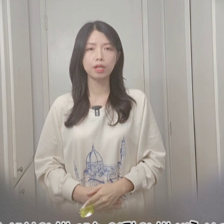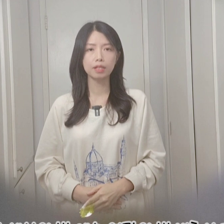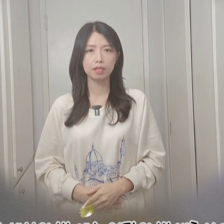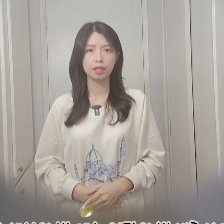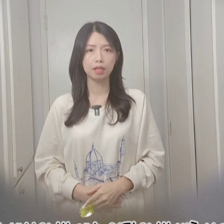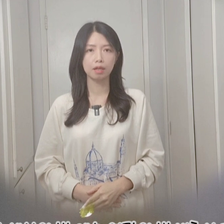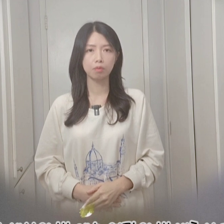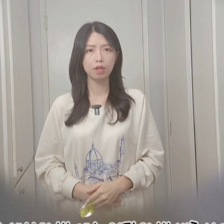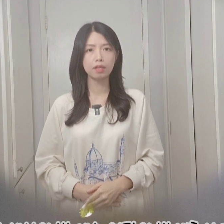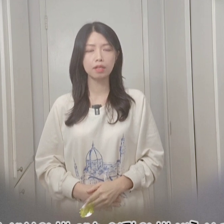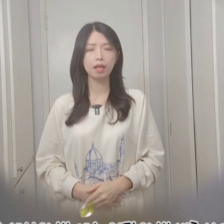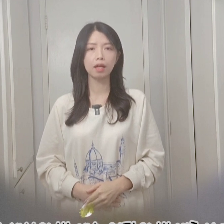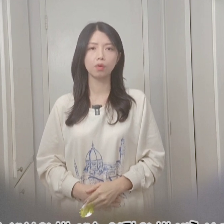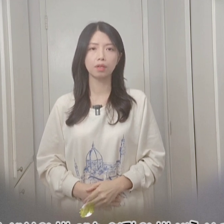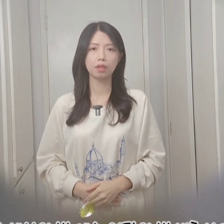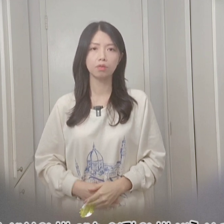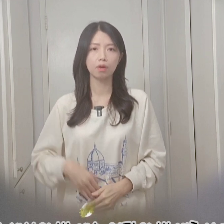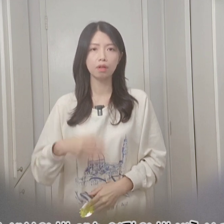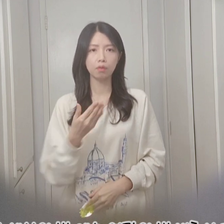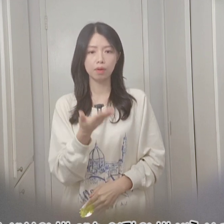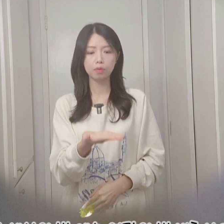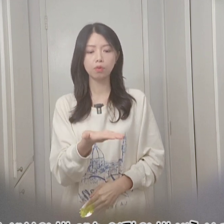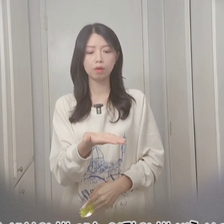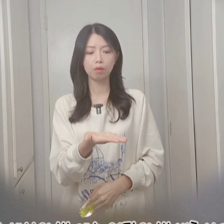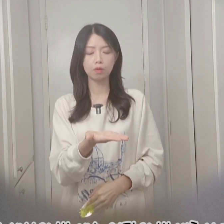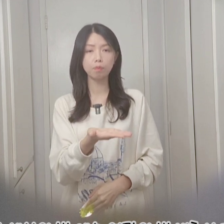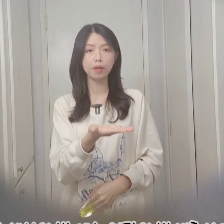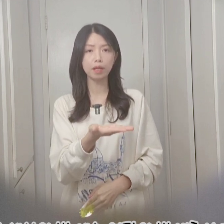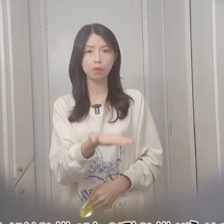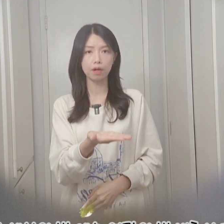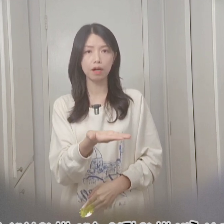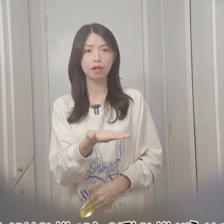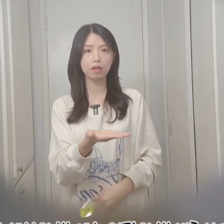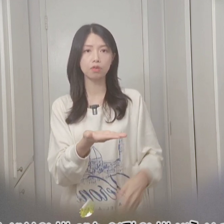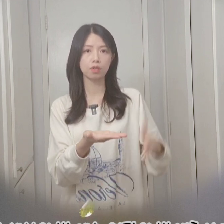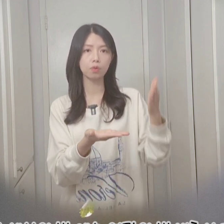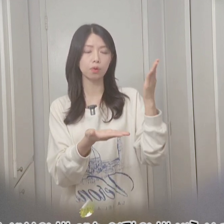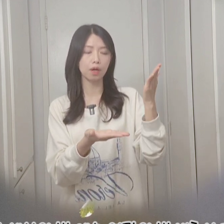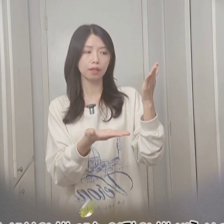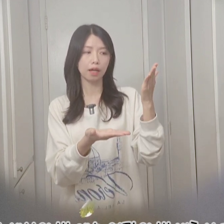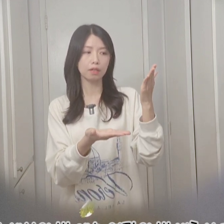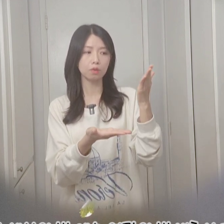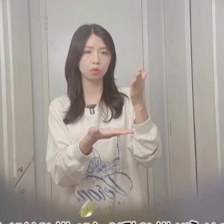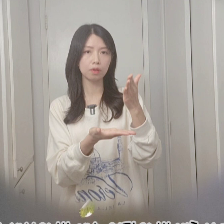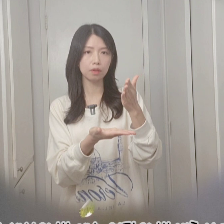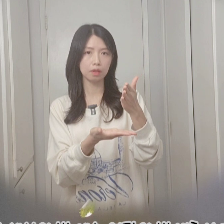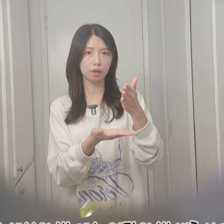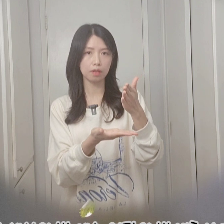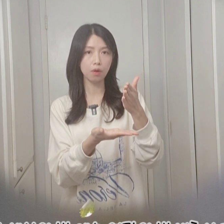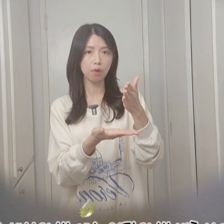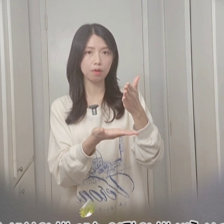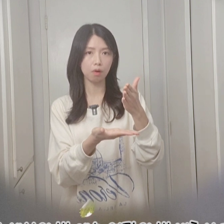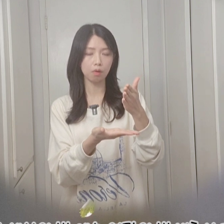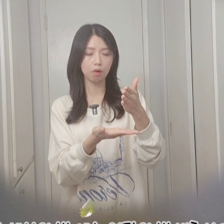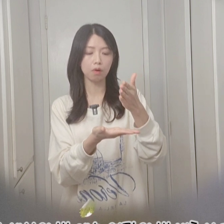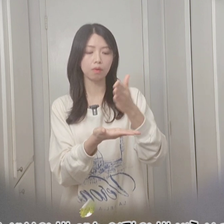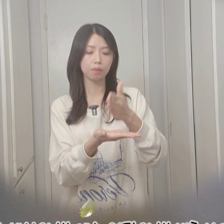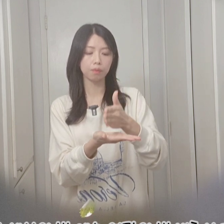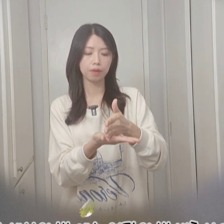어둠을 물리치다 라고 한 뜻의 수어는 왼손을 이렇게 손바닥이 위를 향하게 해주시고 다른 손은 이렇게